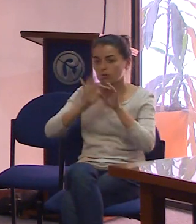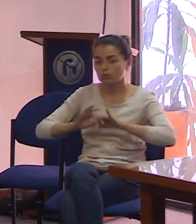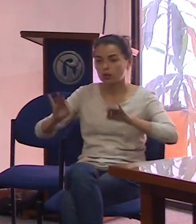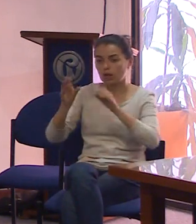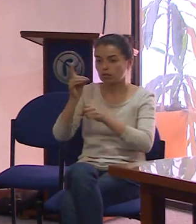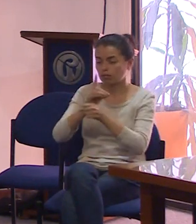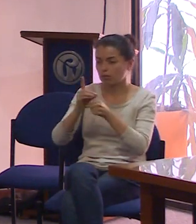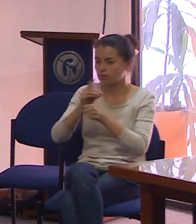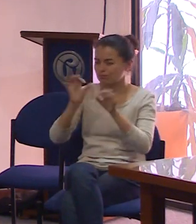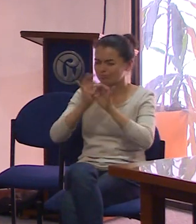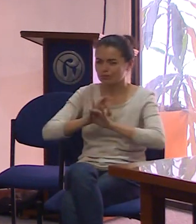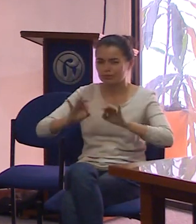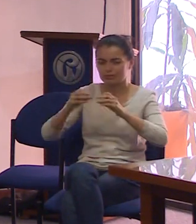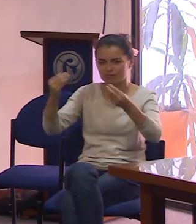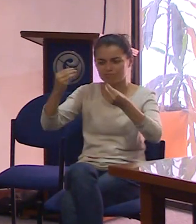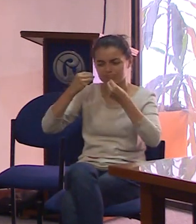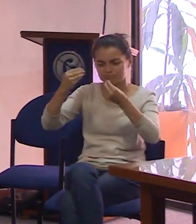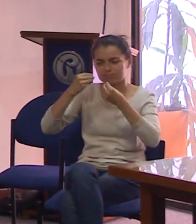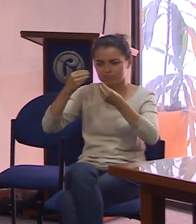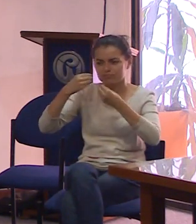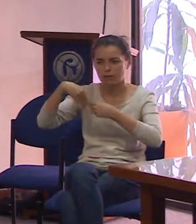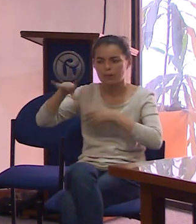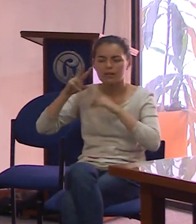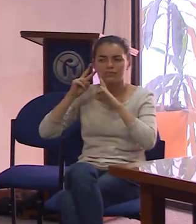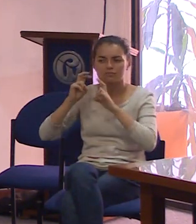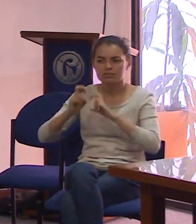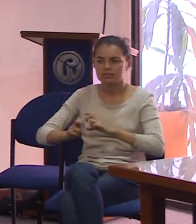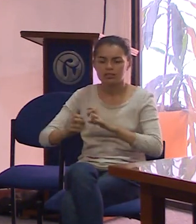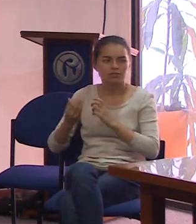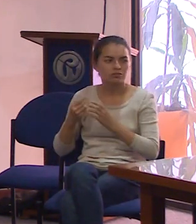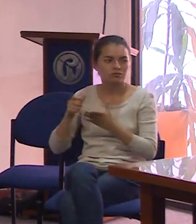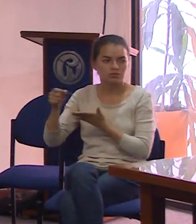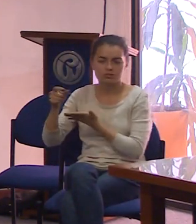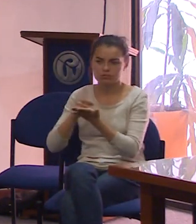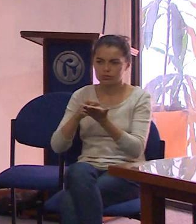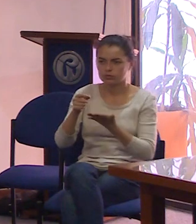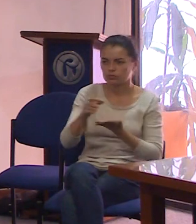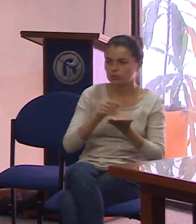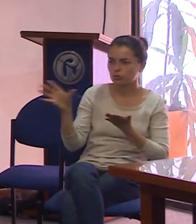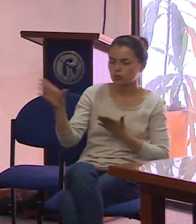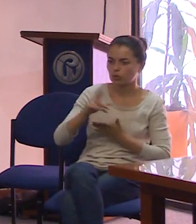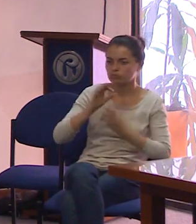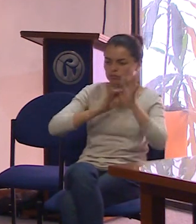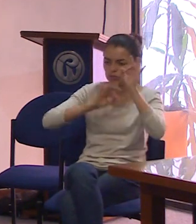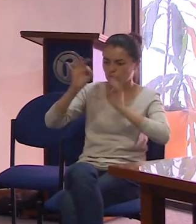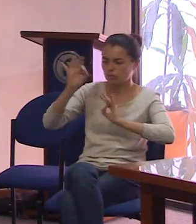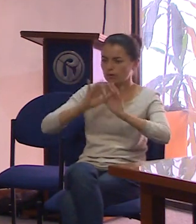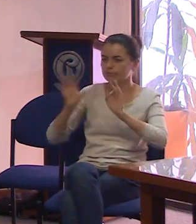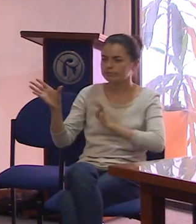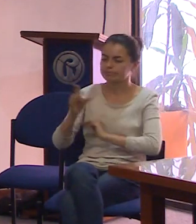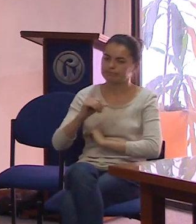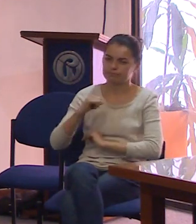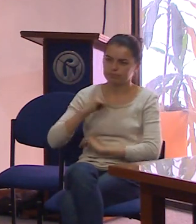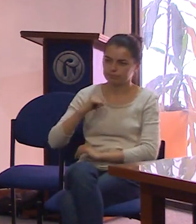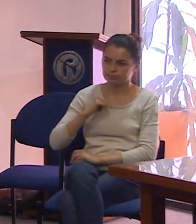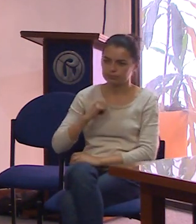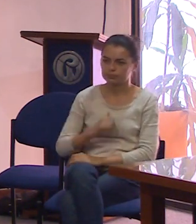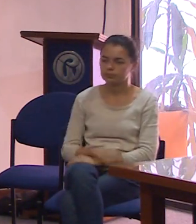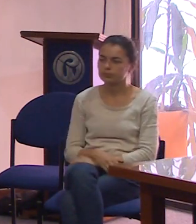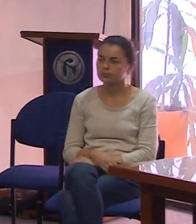y cada grupo pues tiene particularidades en la manera como lo organiza, pero todos los grupos tenemos